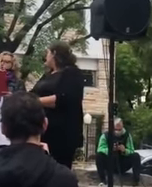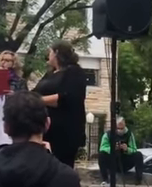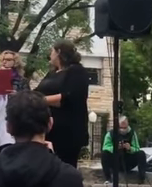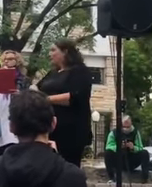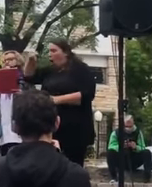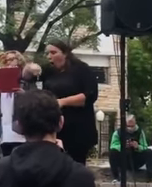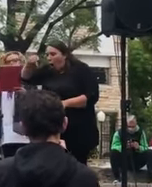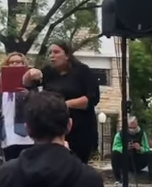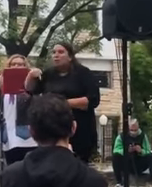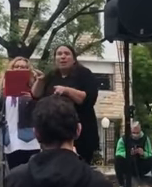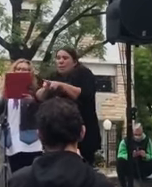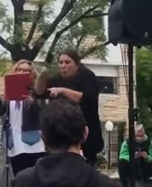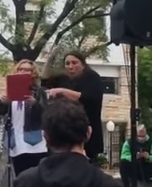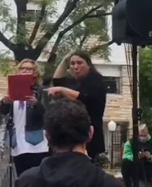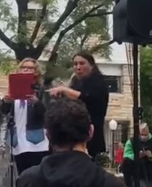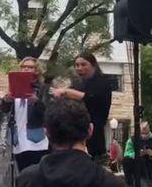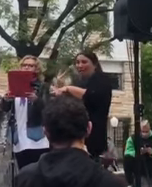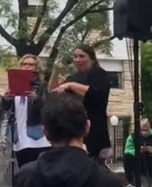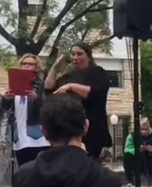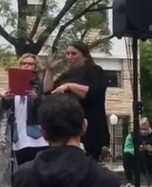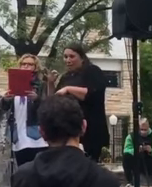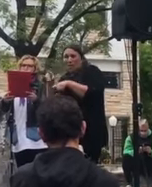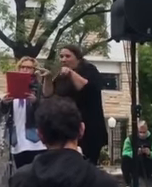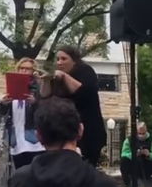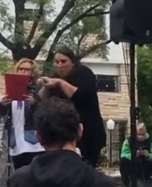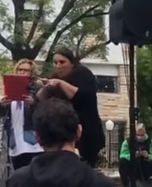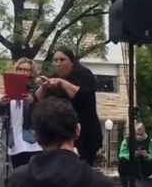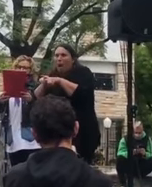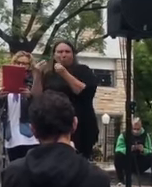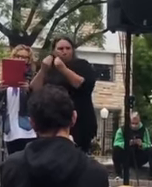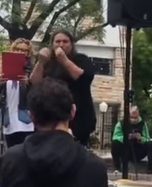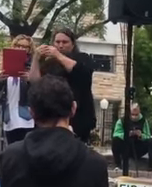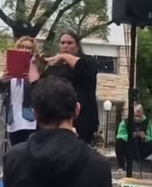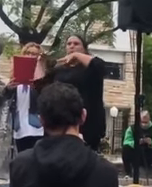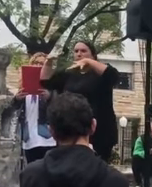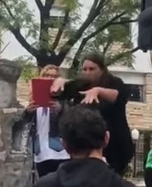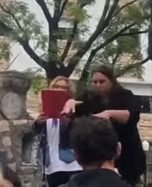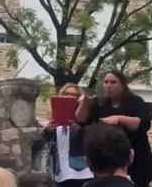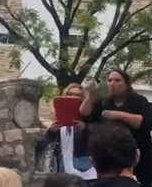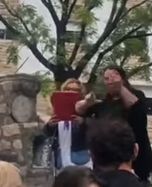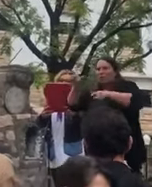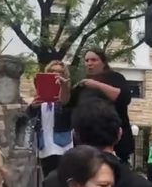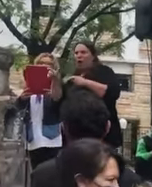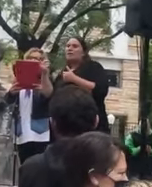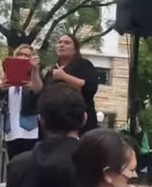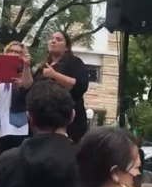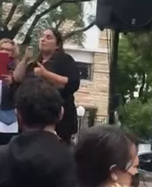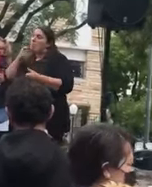Hoy, como la vez pasada, nos acompañan muchas personas. Por ejemplo,